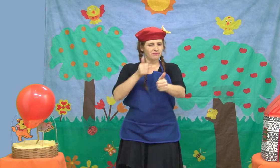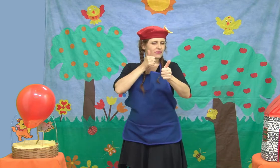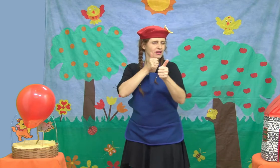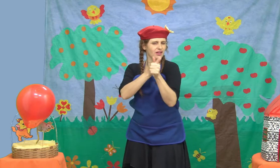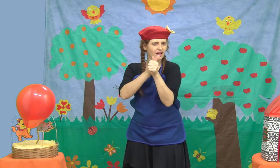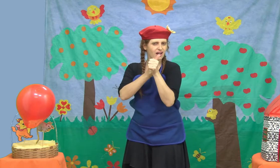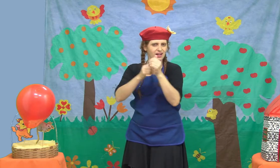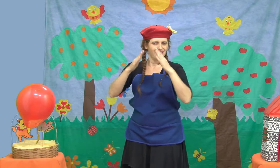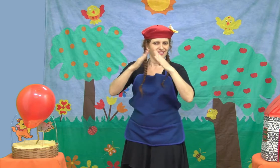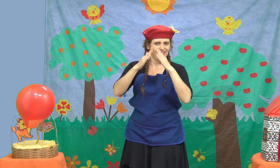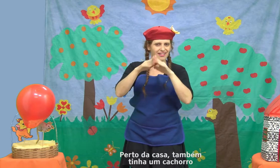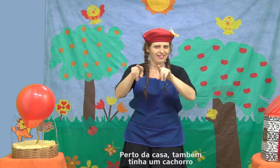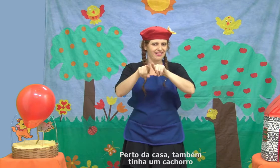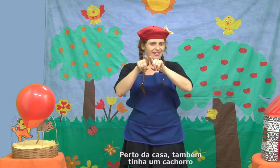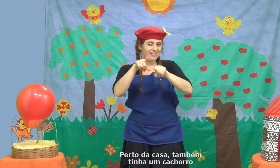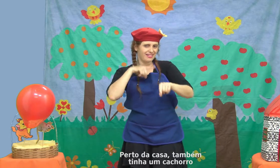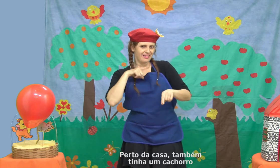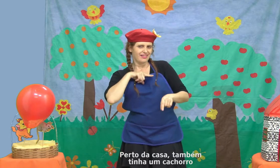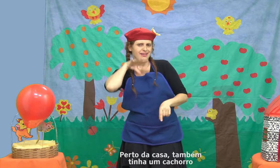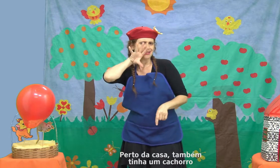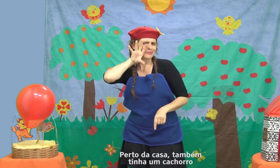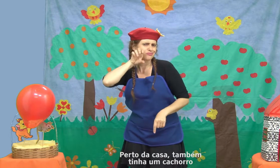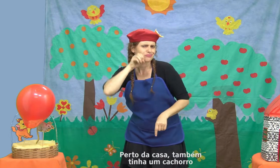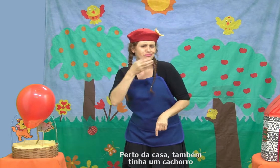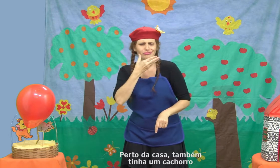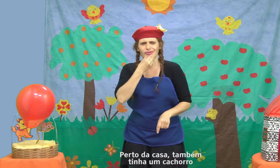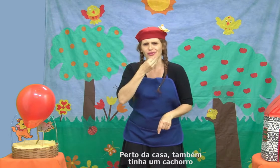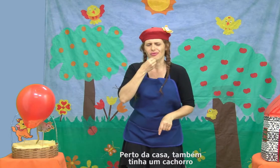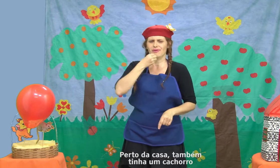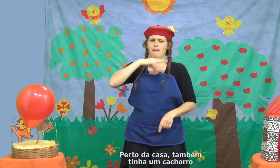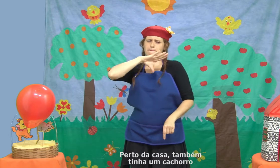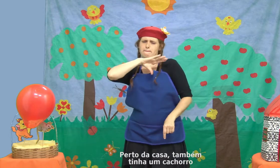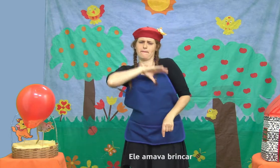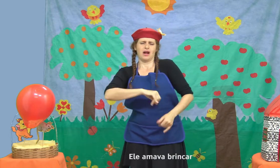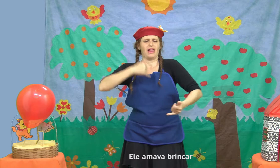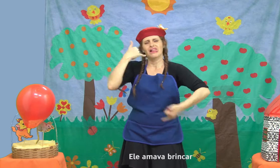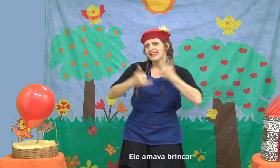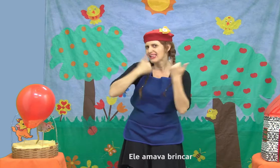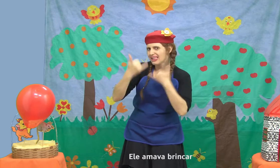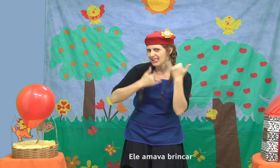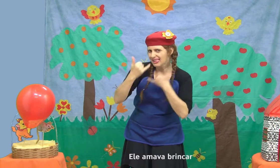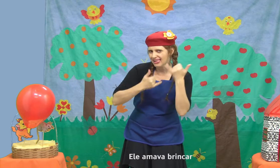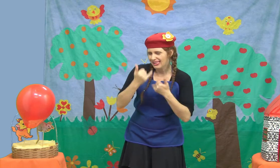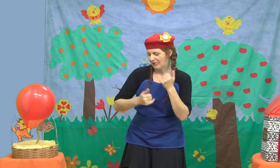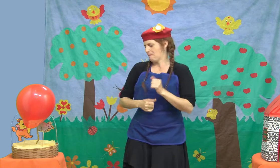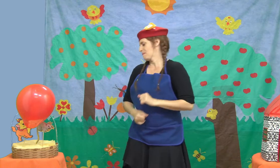perto da casa também tinha um cachorro ele amava brincar